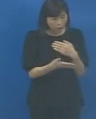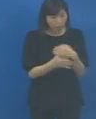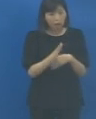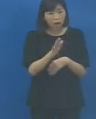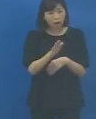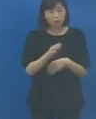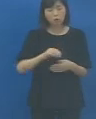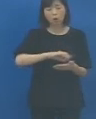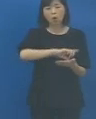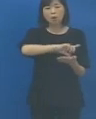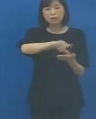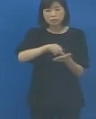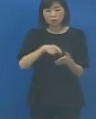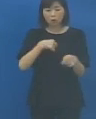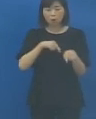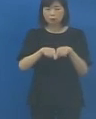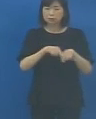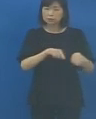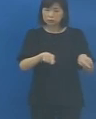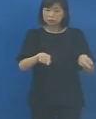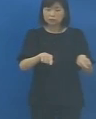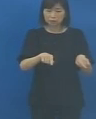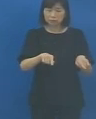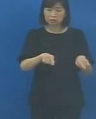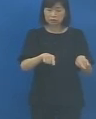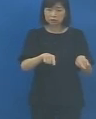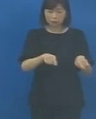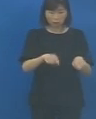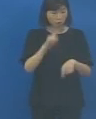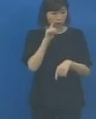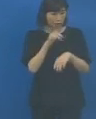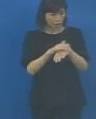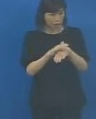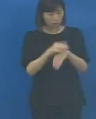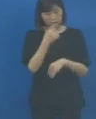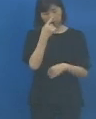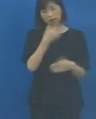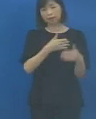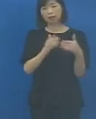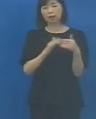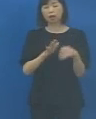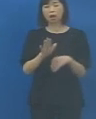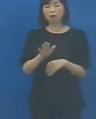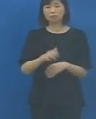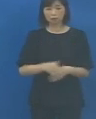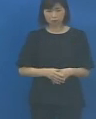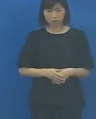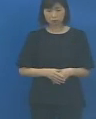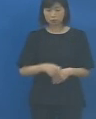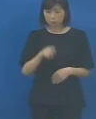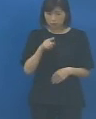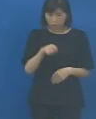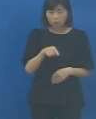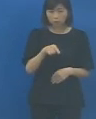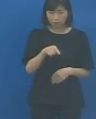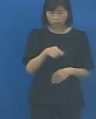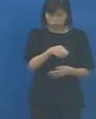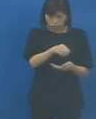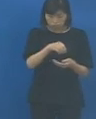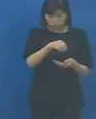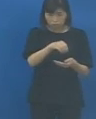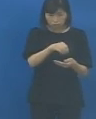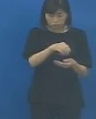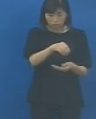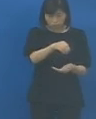地方自治の視点というものを私は体感してきておりますので、 その辺を注入することはできるのではないだろう